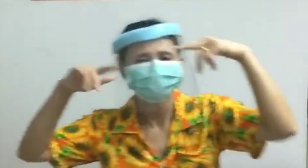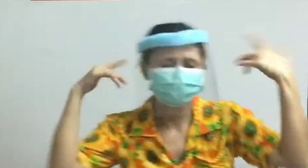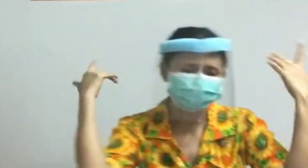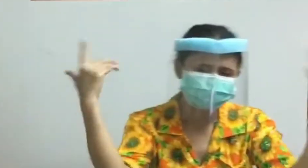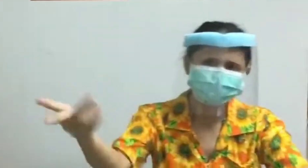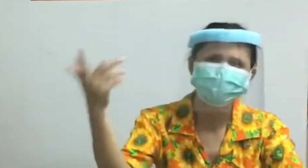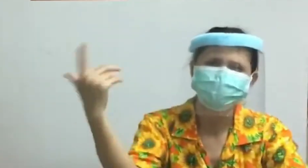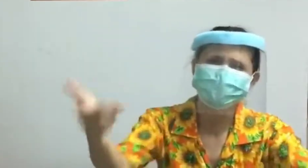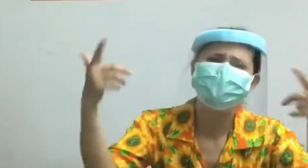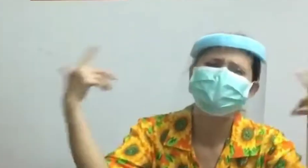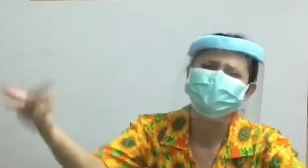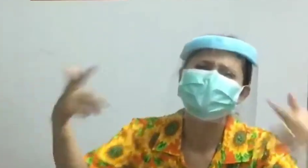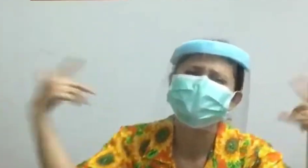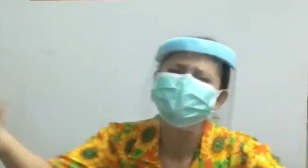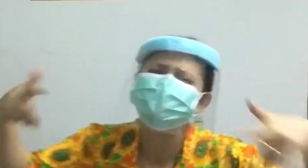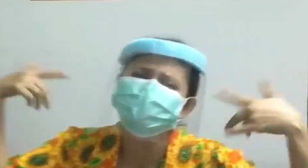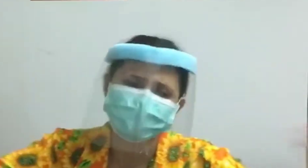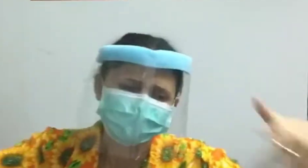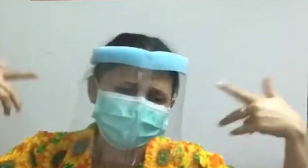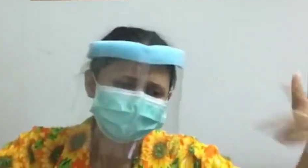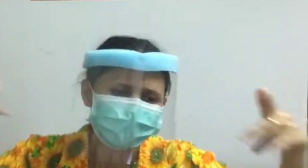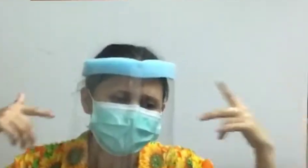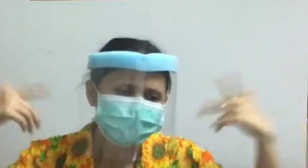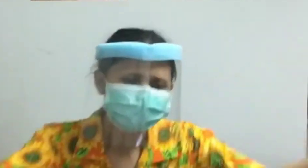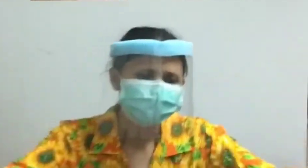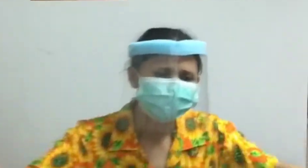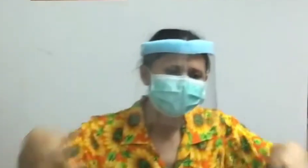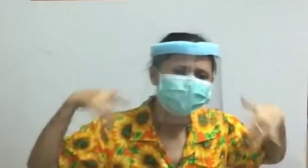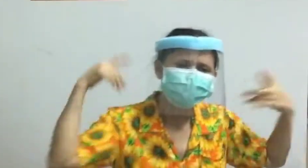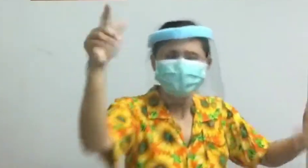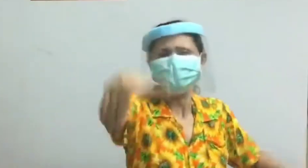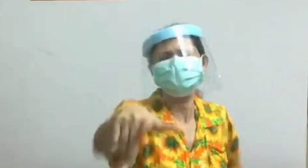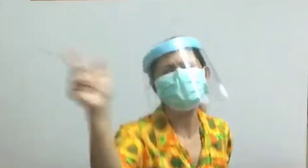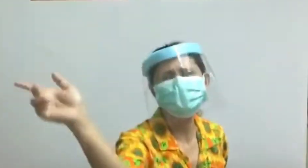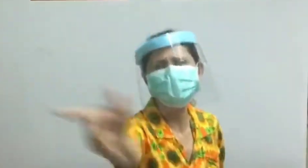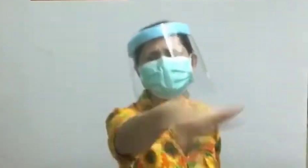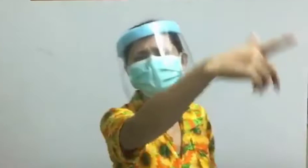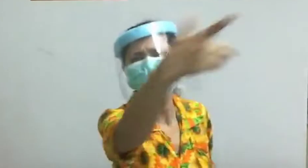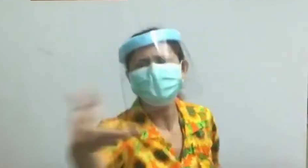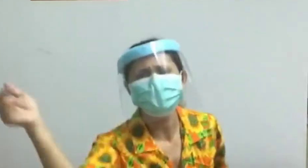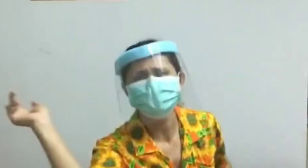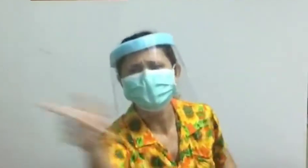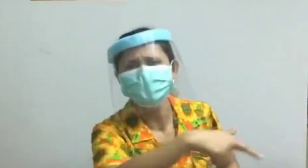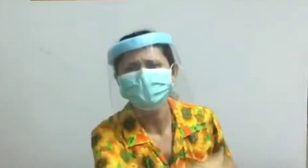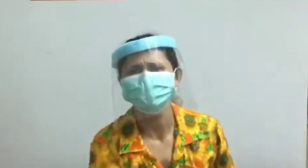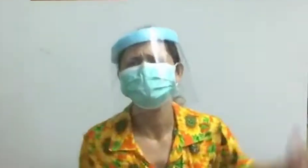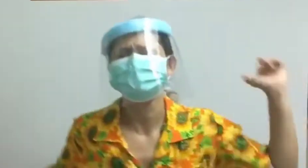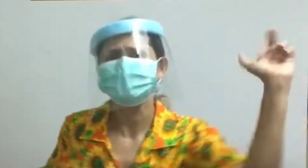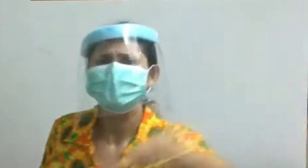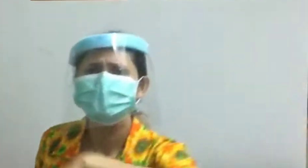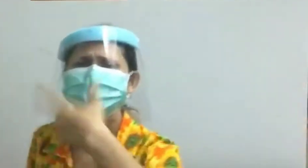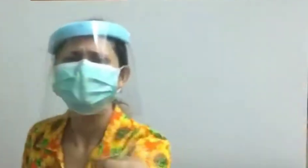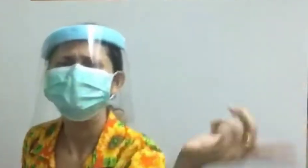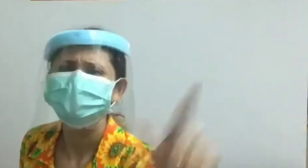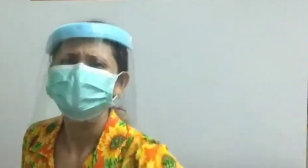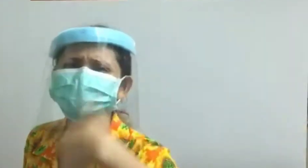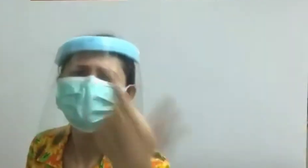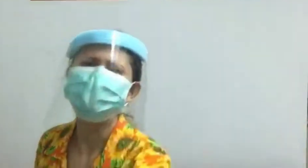น่าสลดจะเอาเงินจากไหนมากินมาใช้จะเอาเงินจากไหน